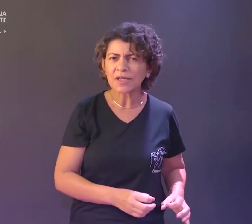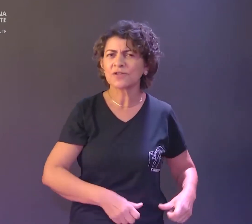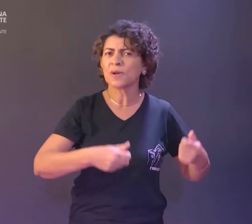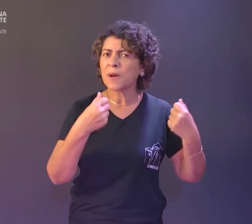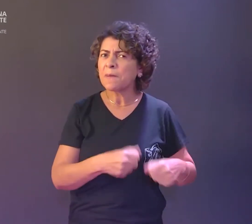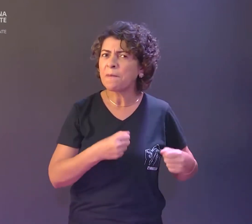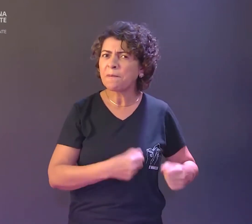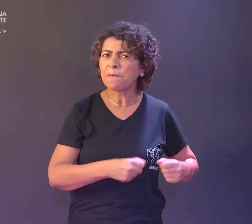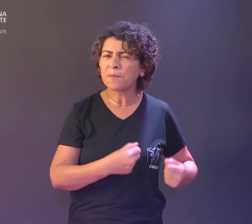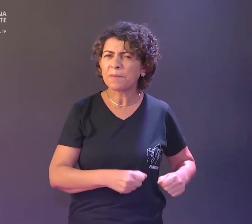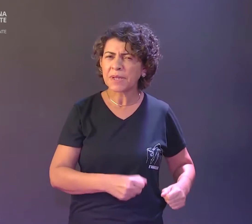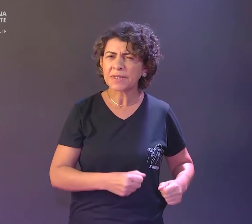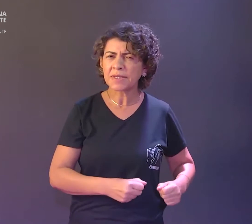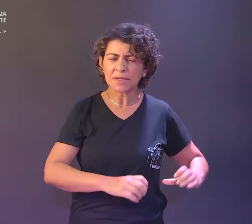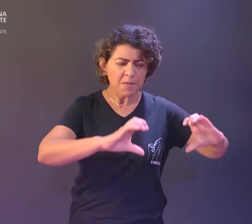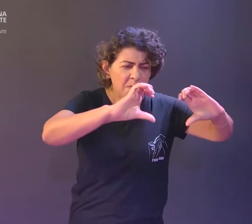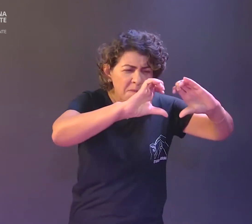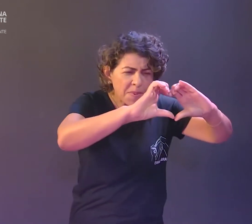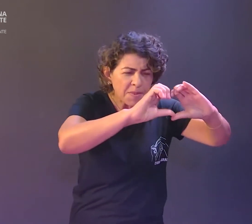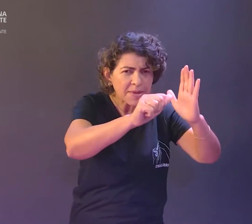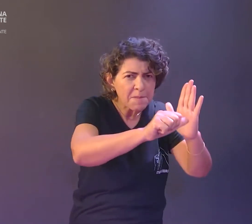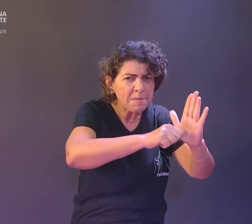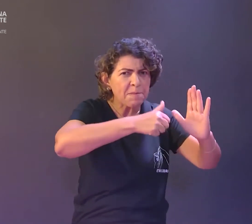completa na fonte, que é o coração.